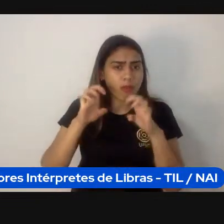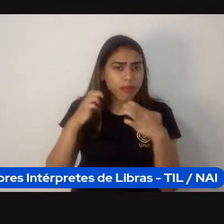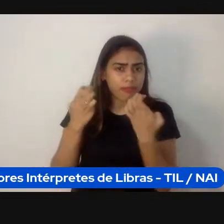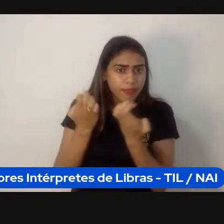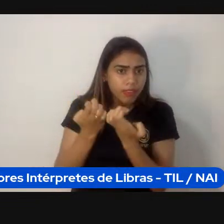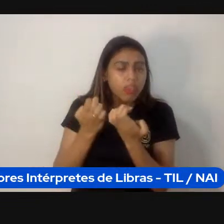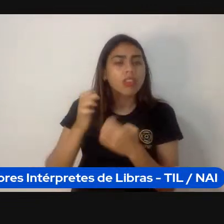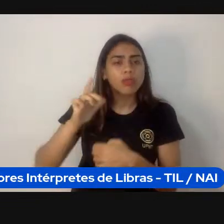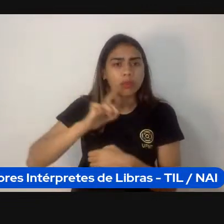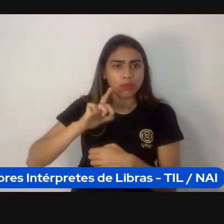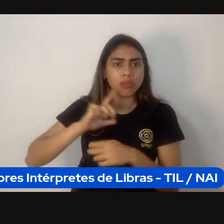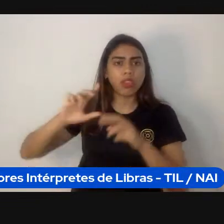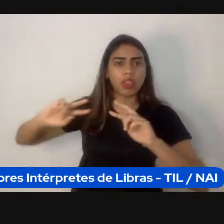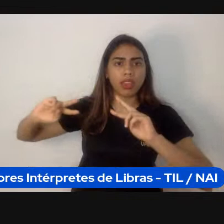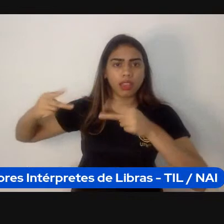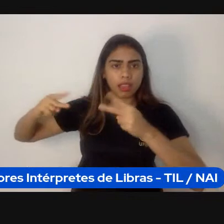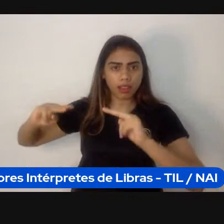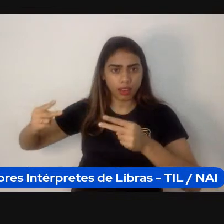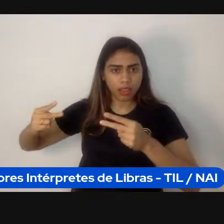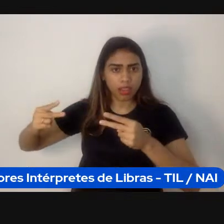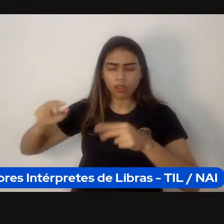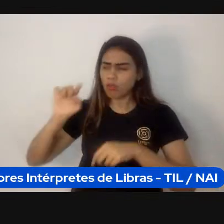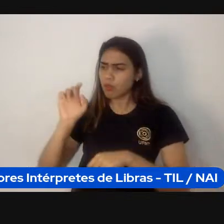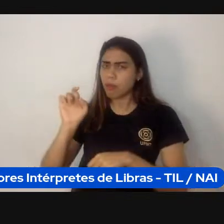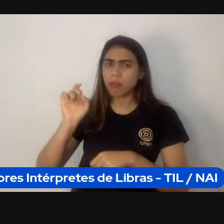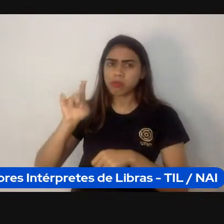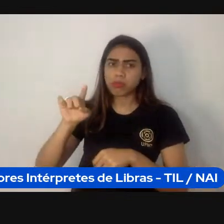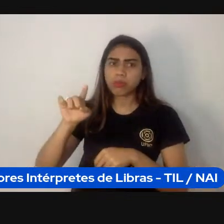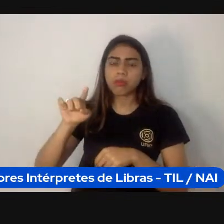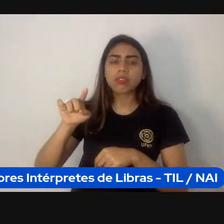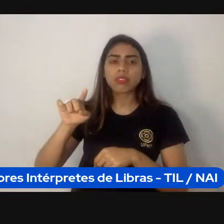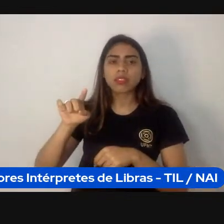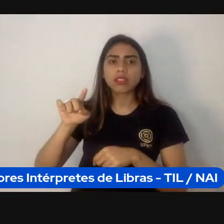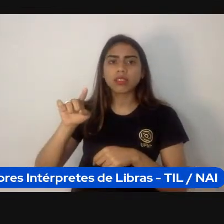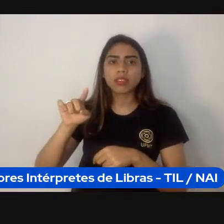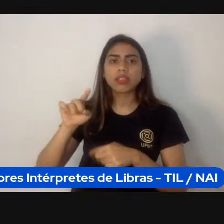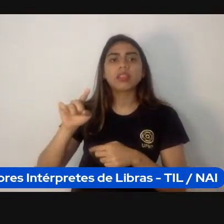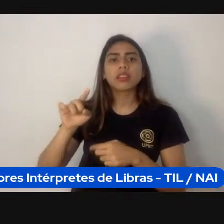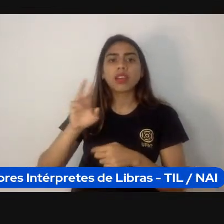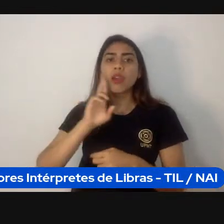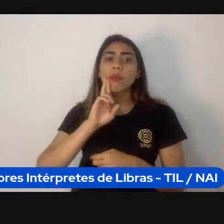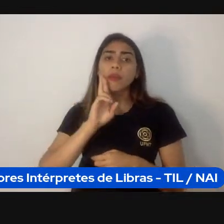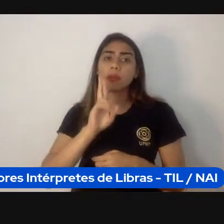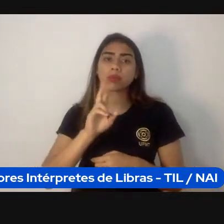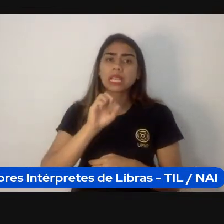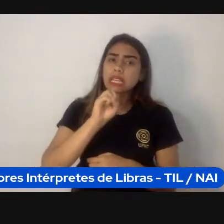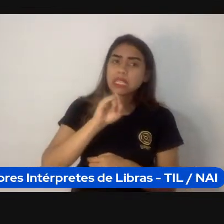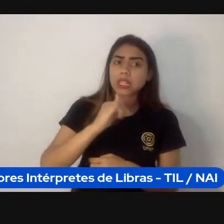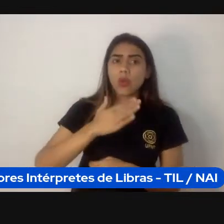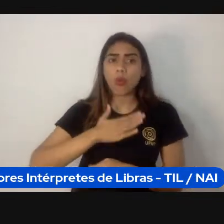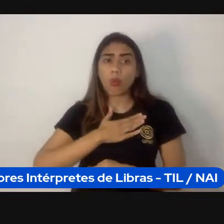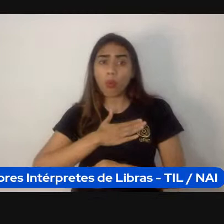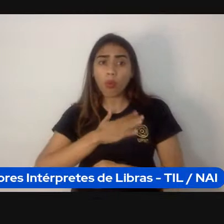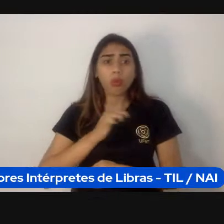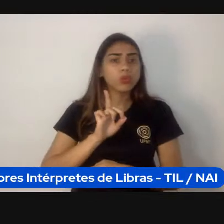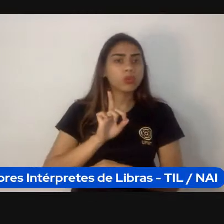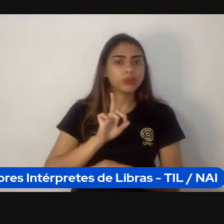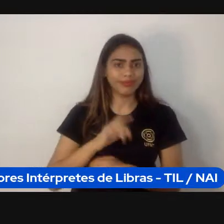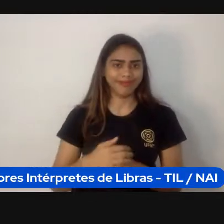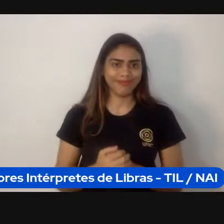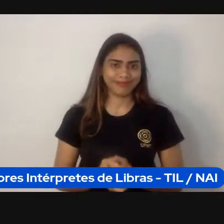hoje. A gente pode começar já a amostra. Obrigada.